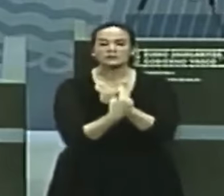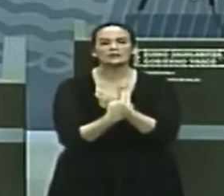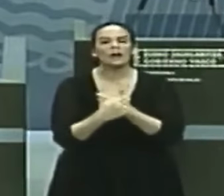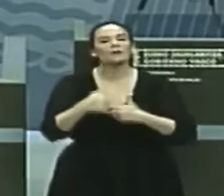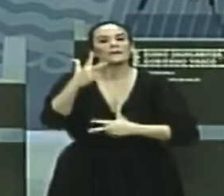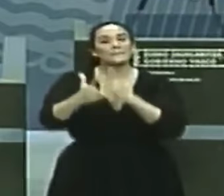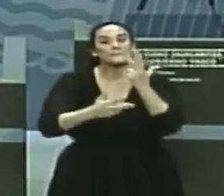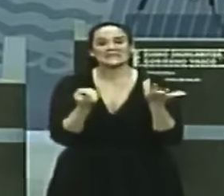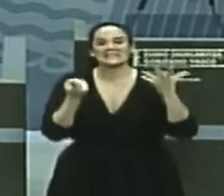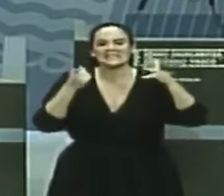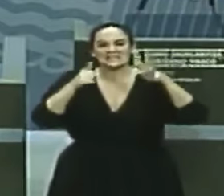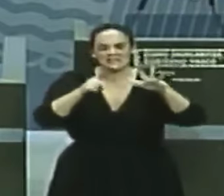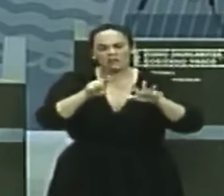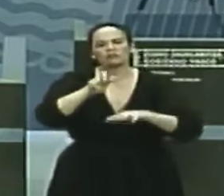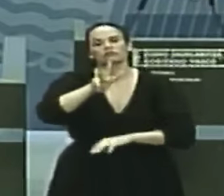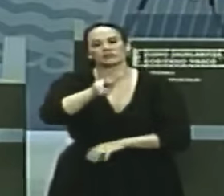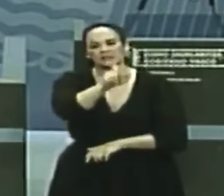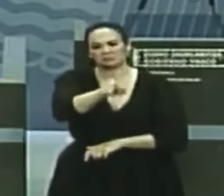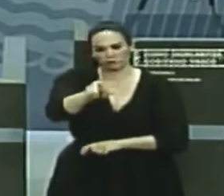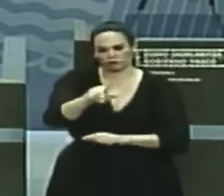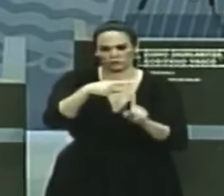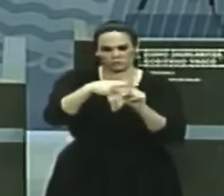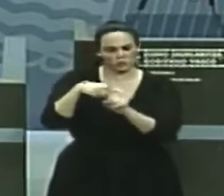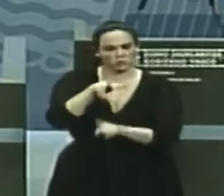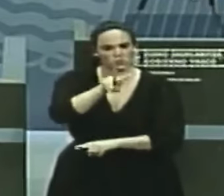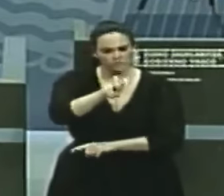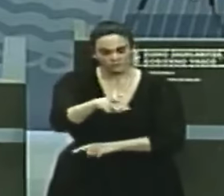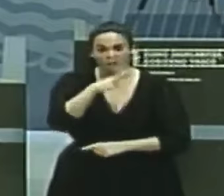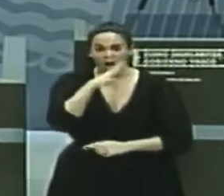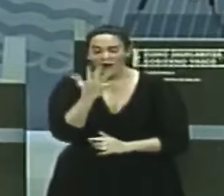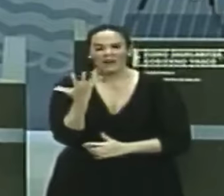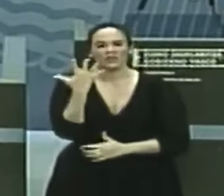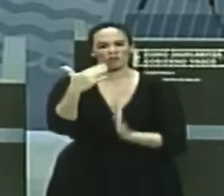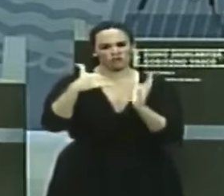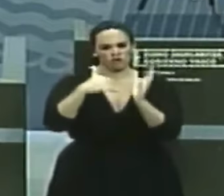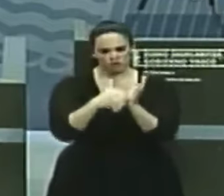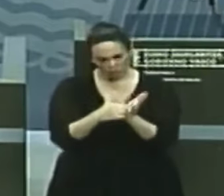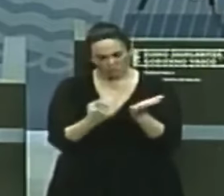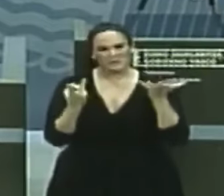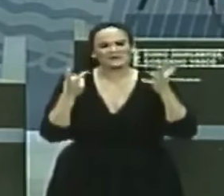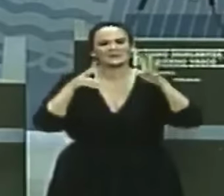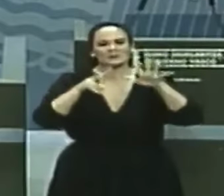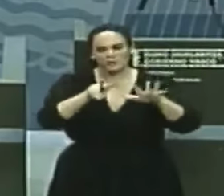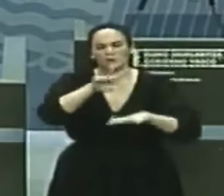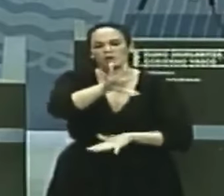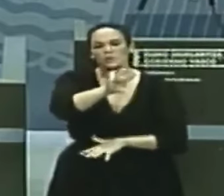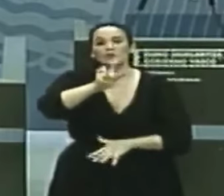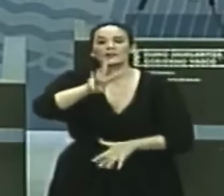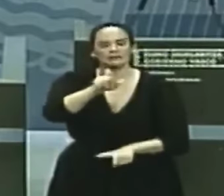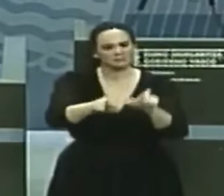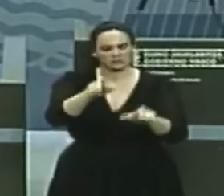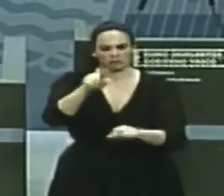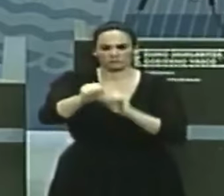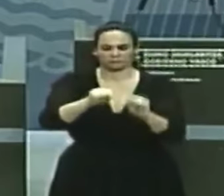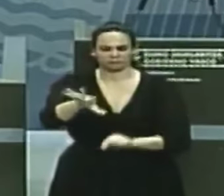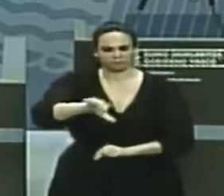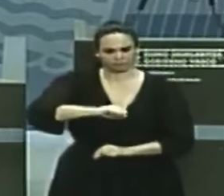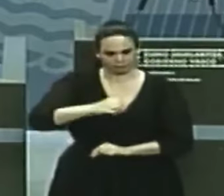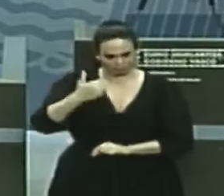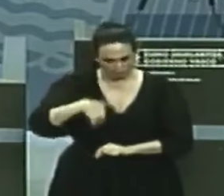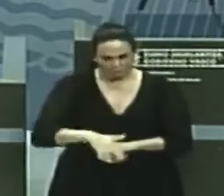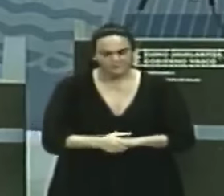v read y tuvo veras momento une tan dos millas aspire un eta de robo y persona q está saturada ud